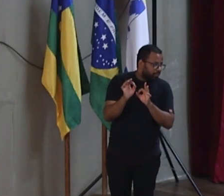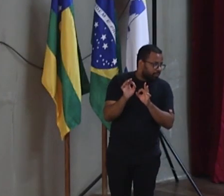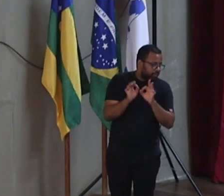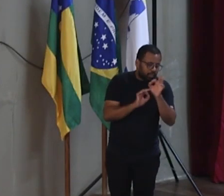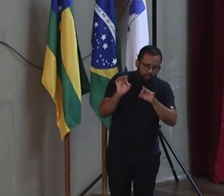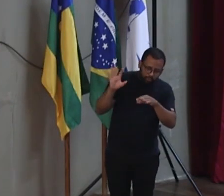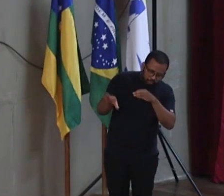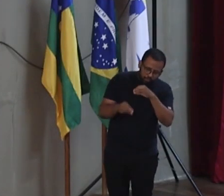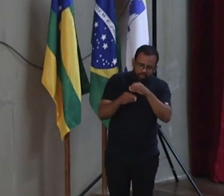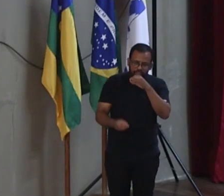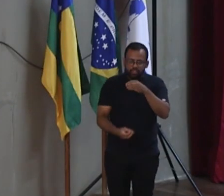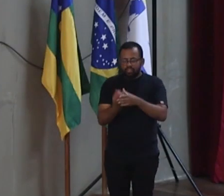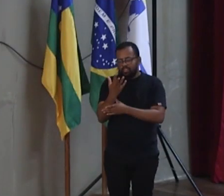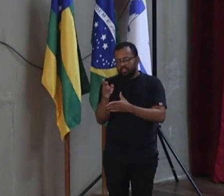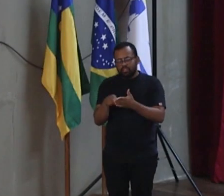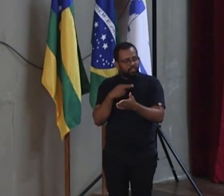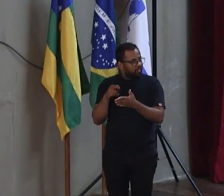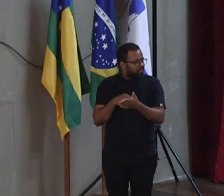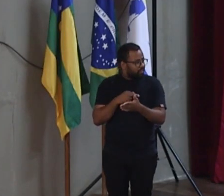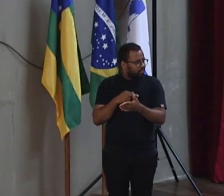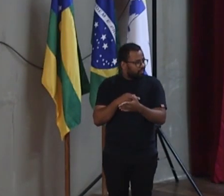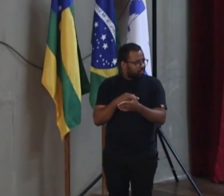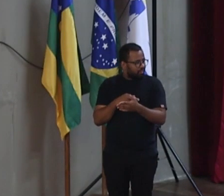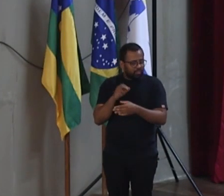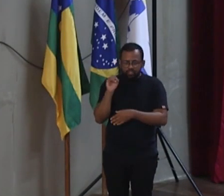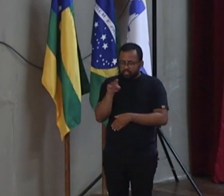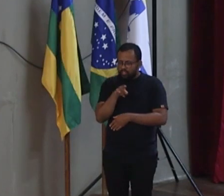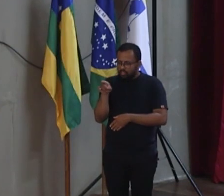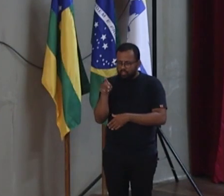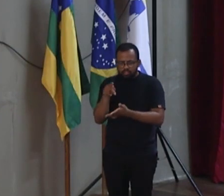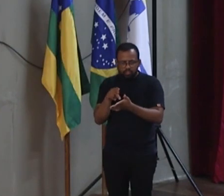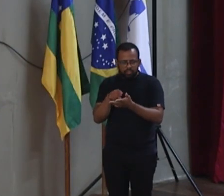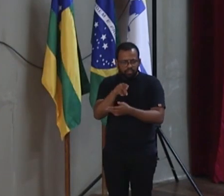é parte dessa criação dessa revista, não é não, Rajan? Se ele estiver aí.